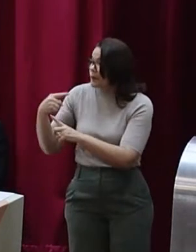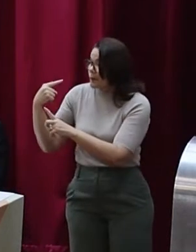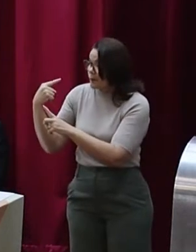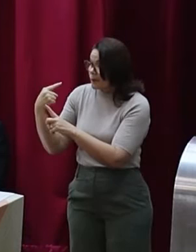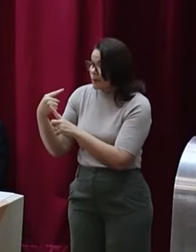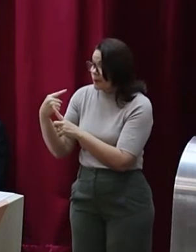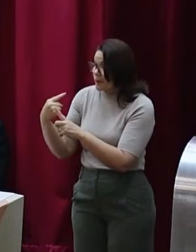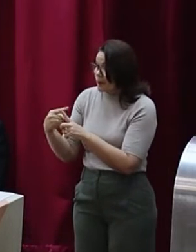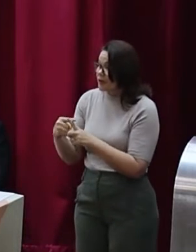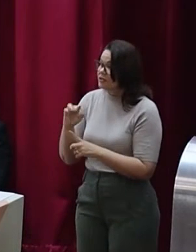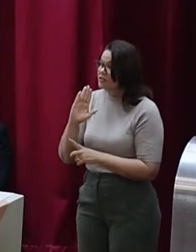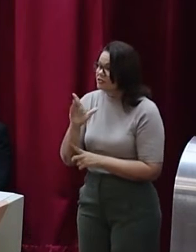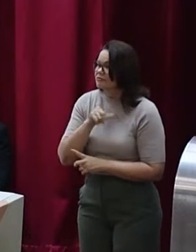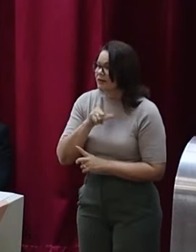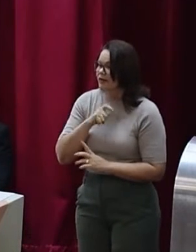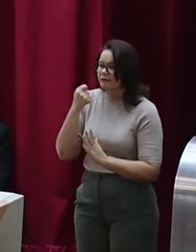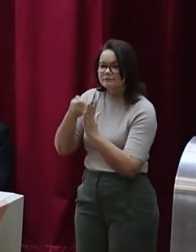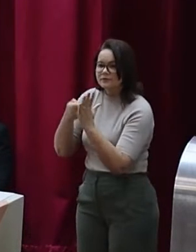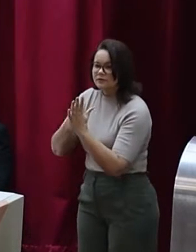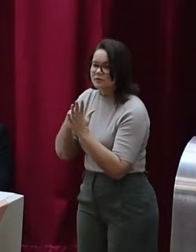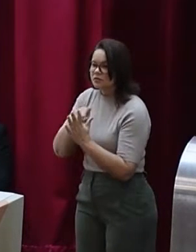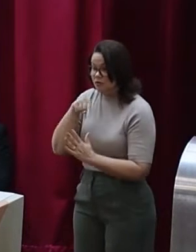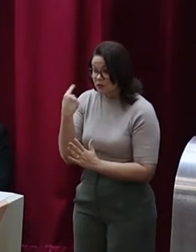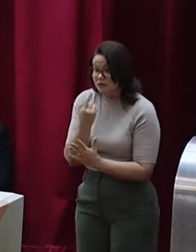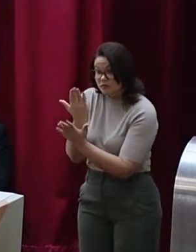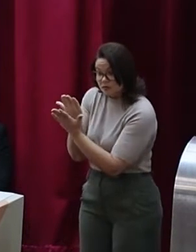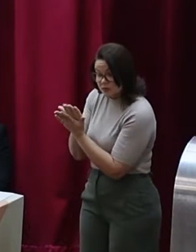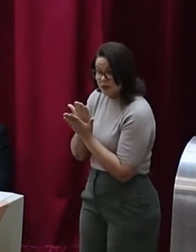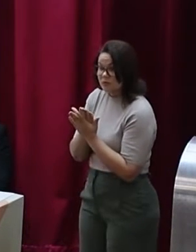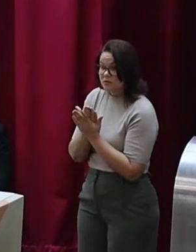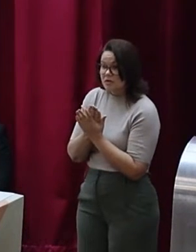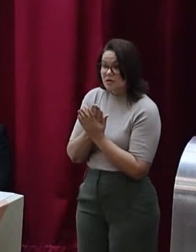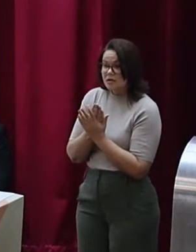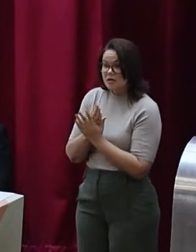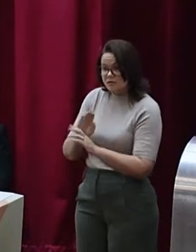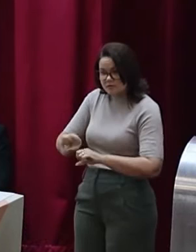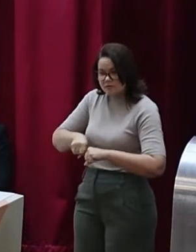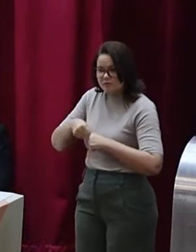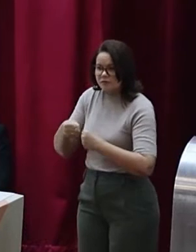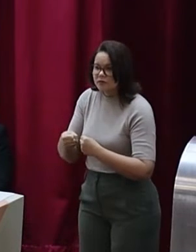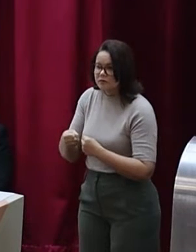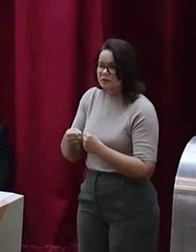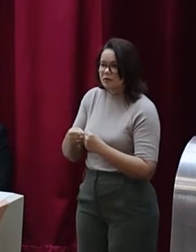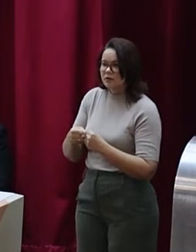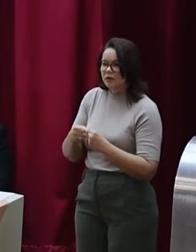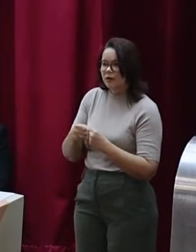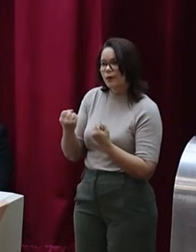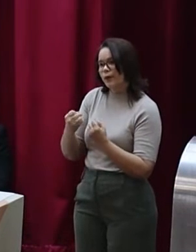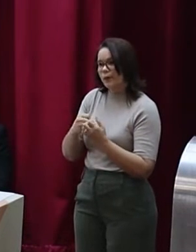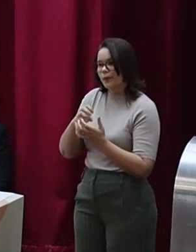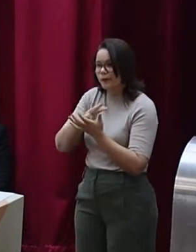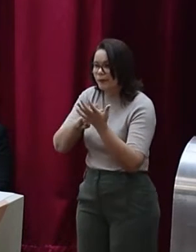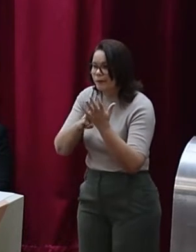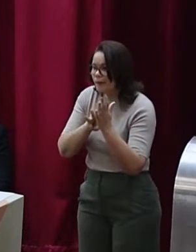pessoal, né? E os ativistas que a gente estuda, eles se engajam com a esperança como um método, né, seguindo o Miyazaki, ou seja, como